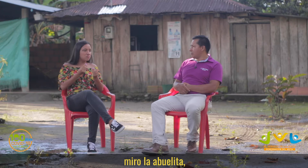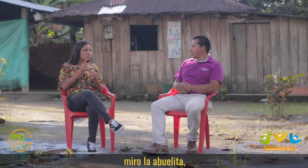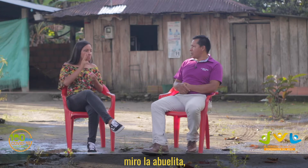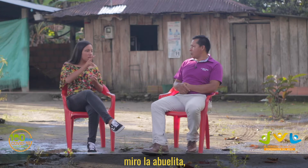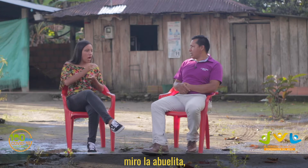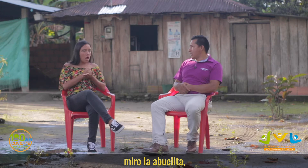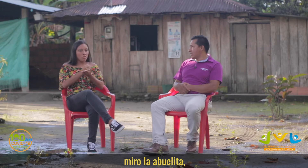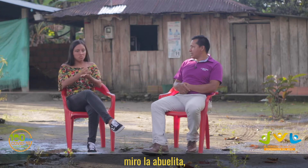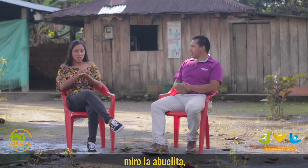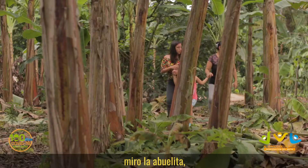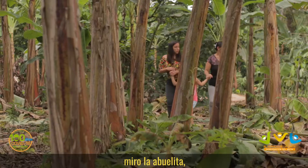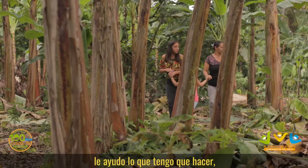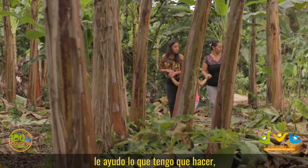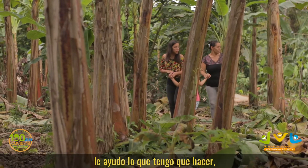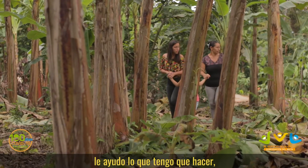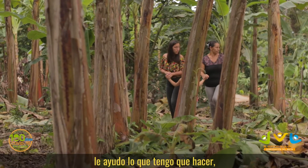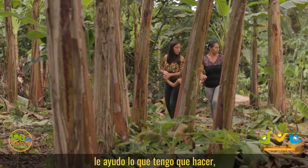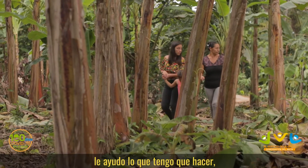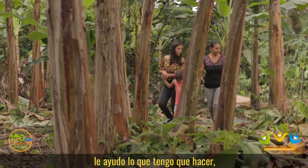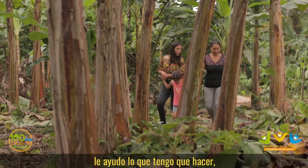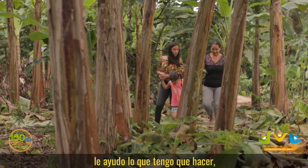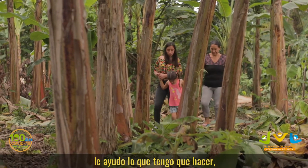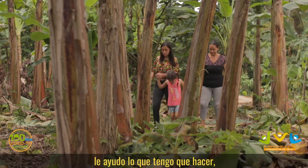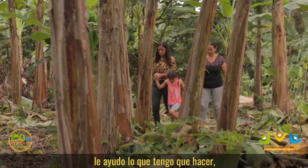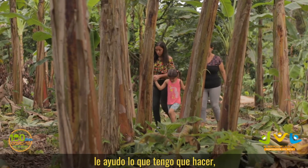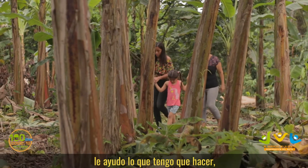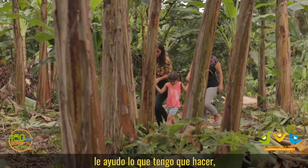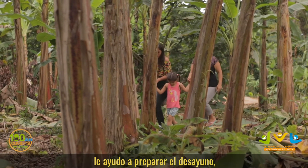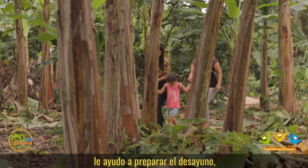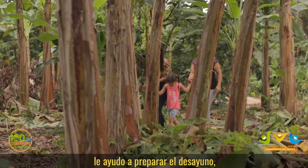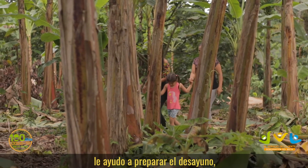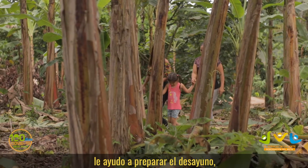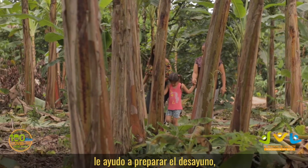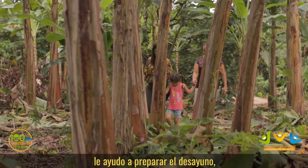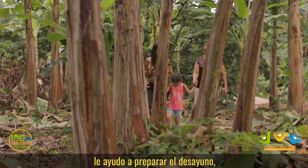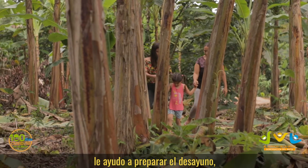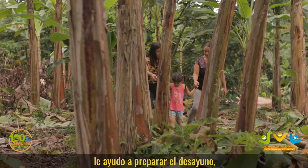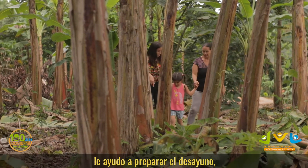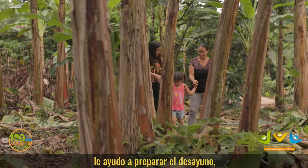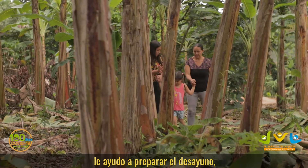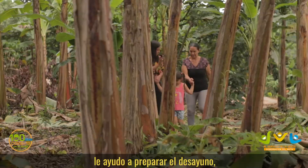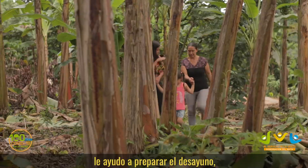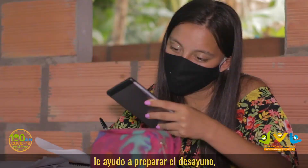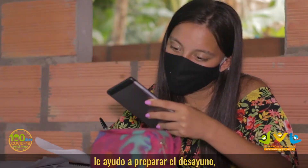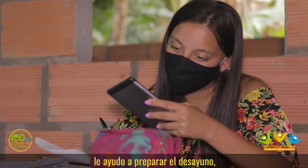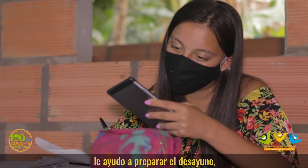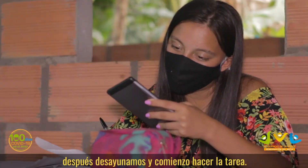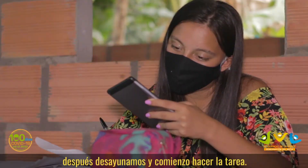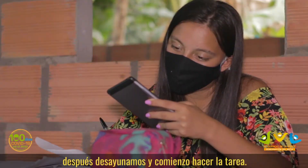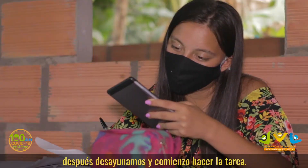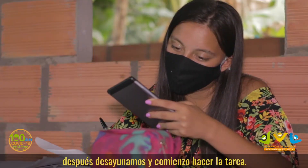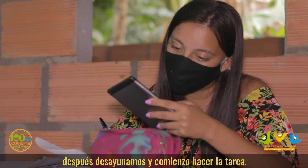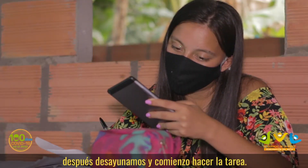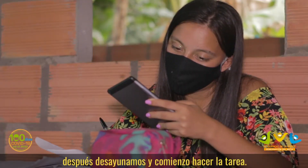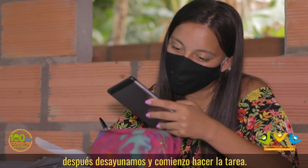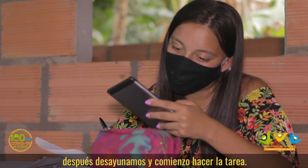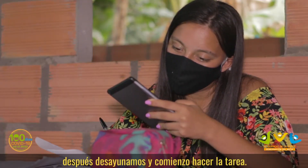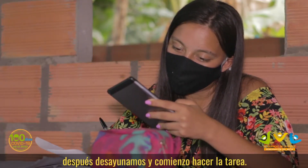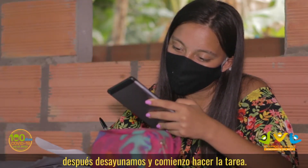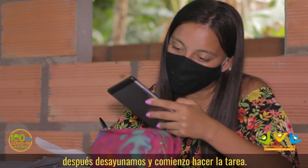miro a la abuelita, le ayudo lo que tengo que hacer, le ayudo a preparar el desayuno. Después desayunamos y